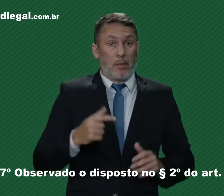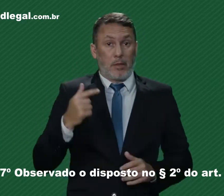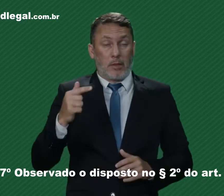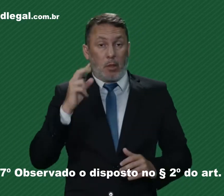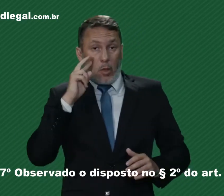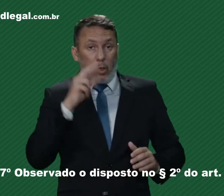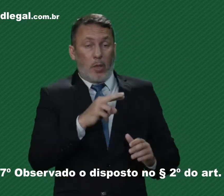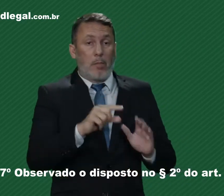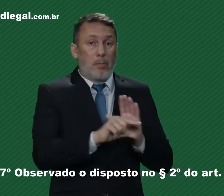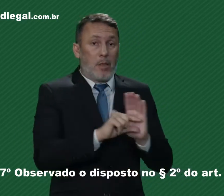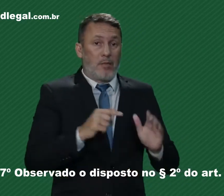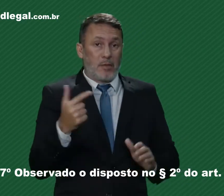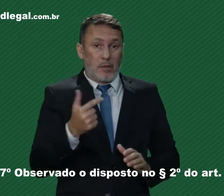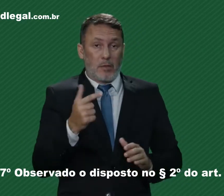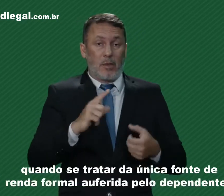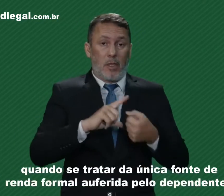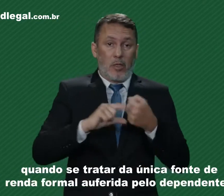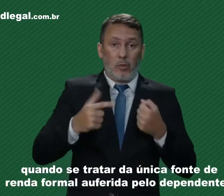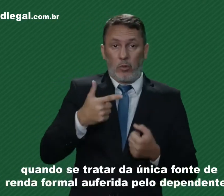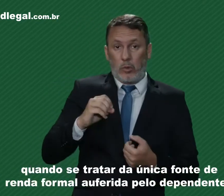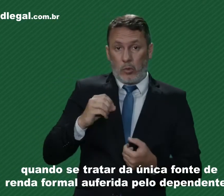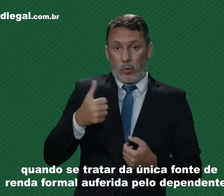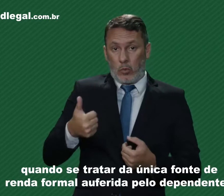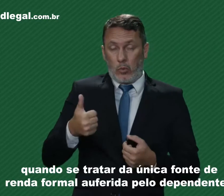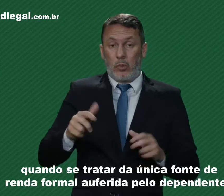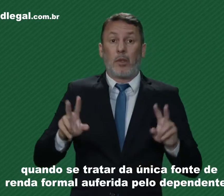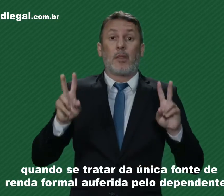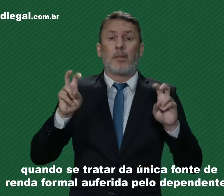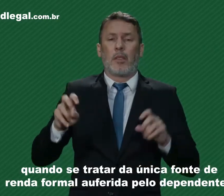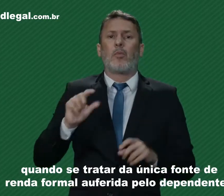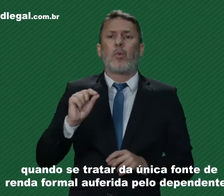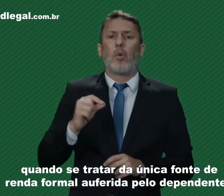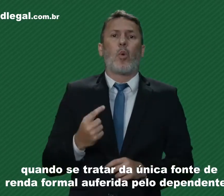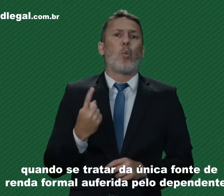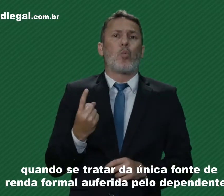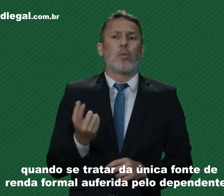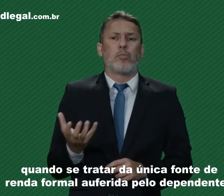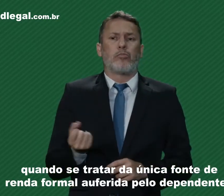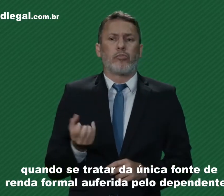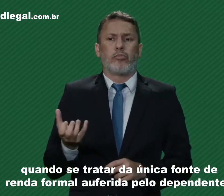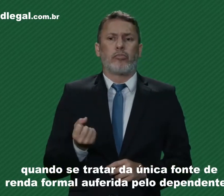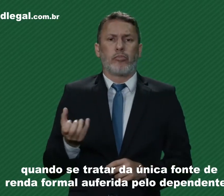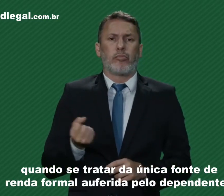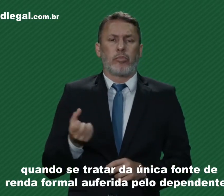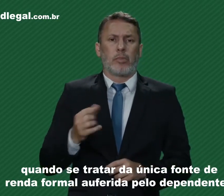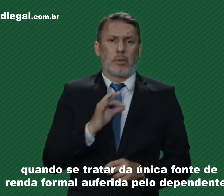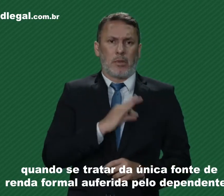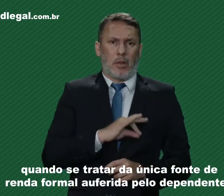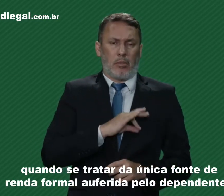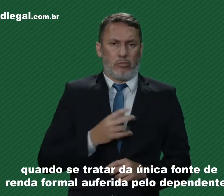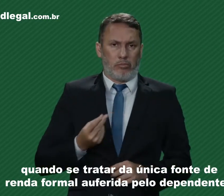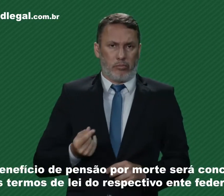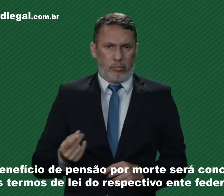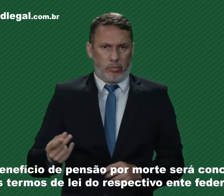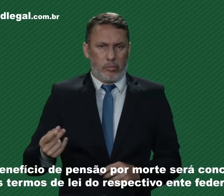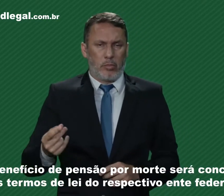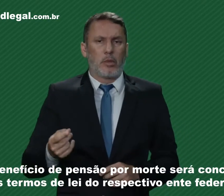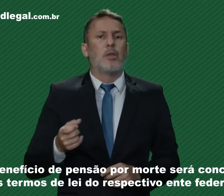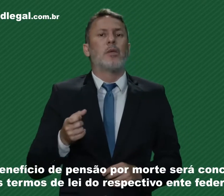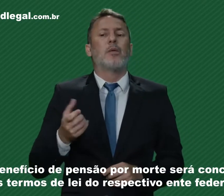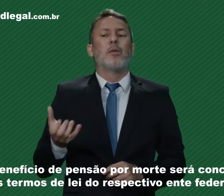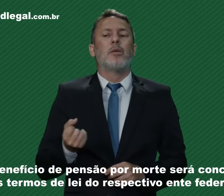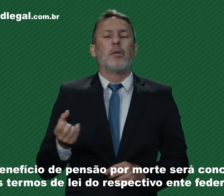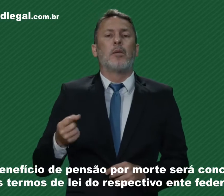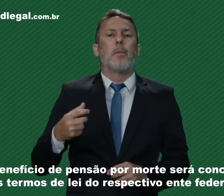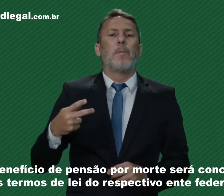parágrafo 2º do artigo 201, quando se trata da única fonte de renda formal auferida pelo dependente, o